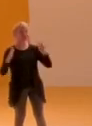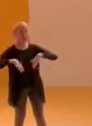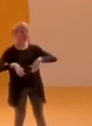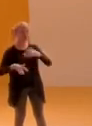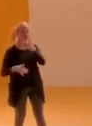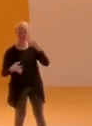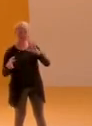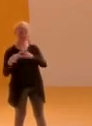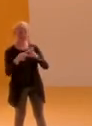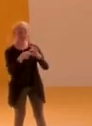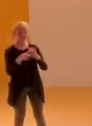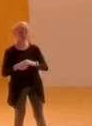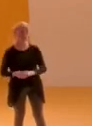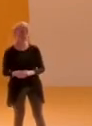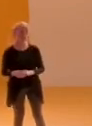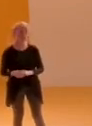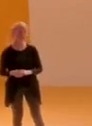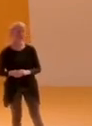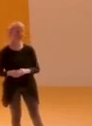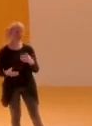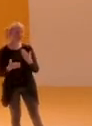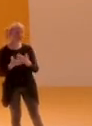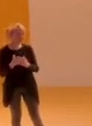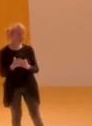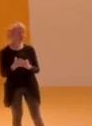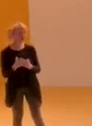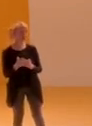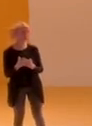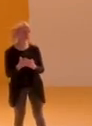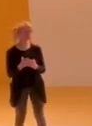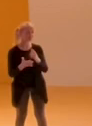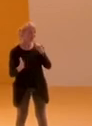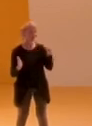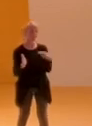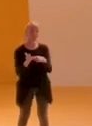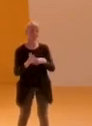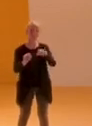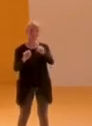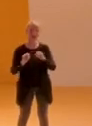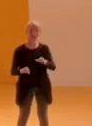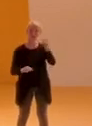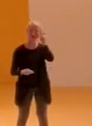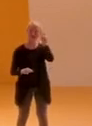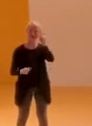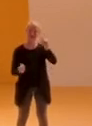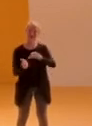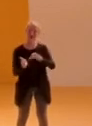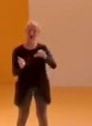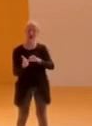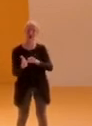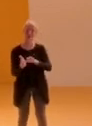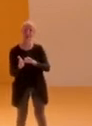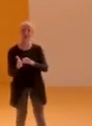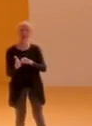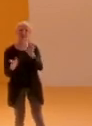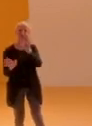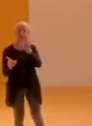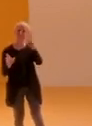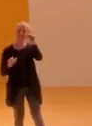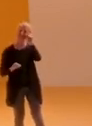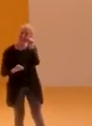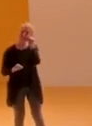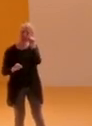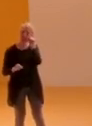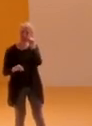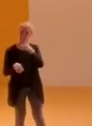nie istnieje wtedy w związku z tym dlatego między innymi banki centralne trochę No zaspały jeśli chodzi